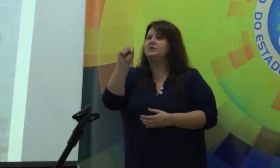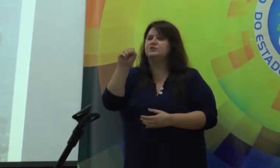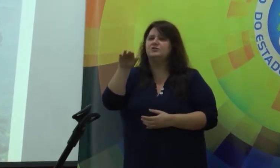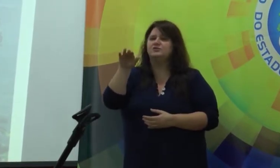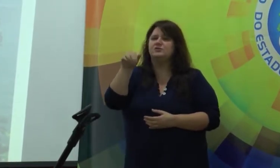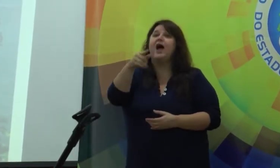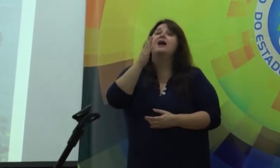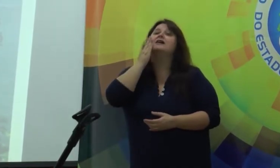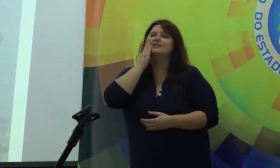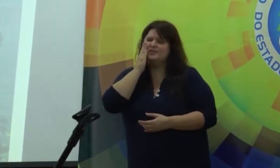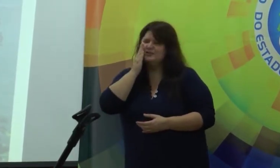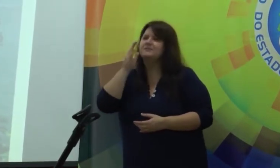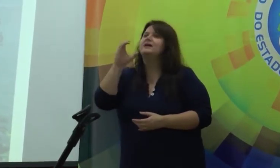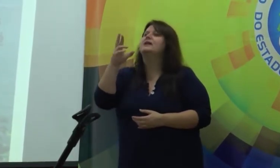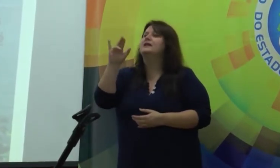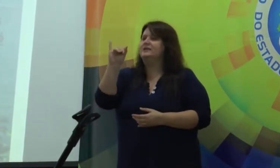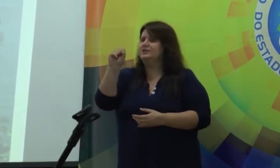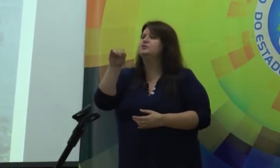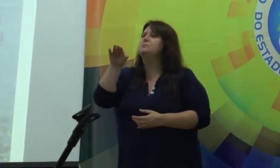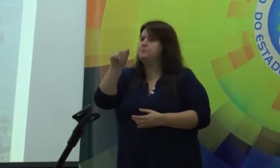fiz a crisma